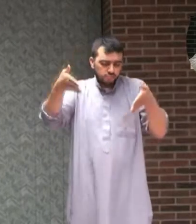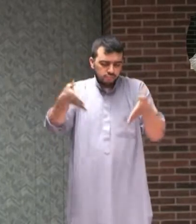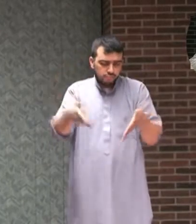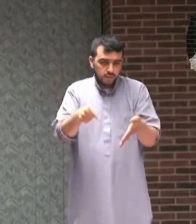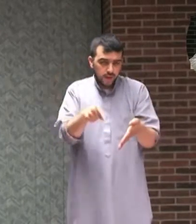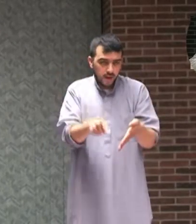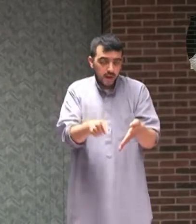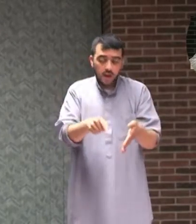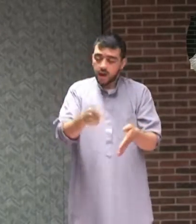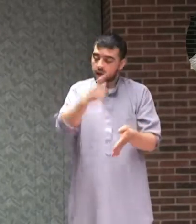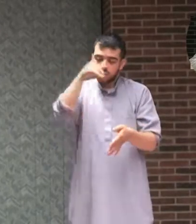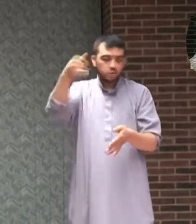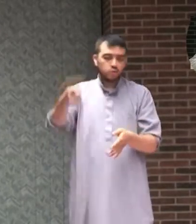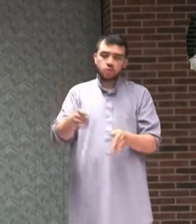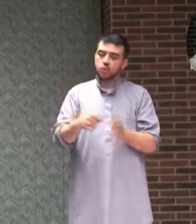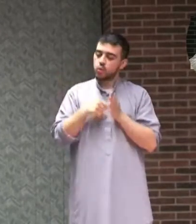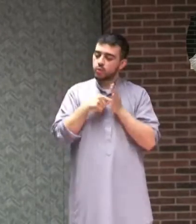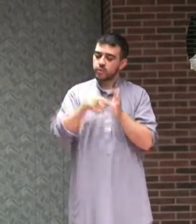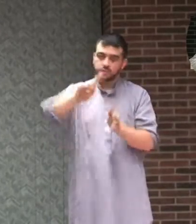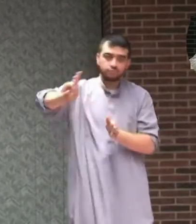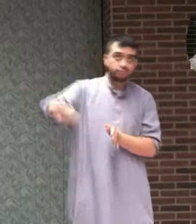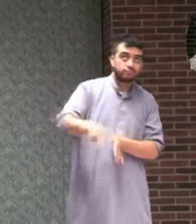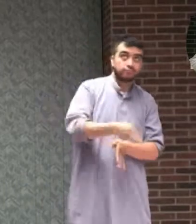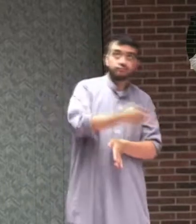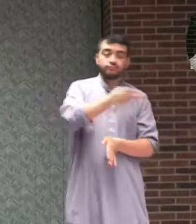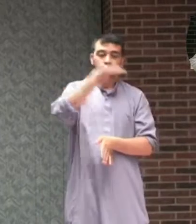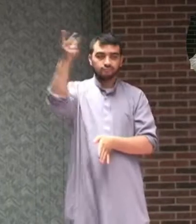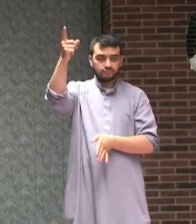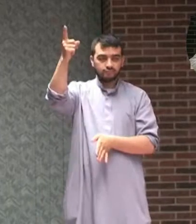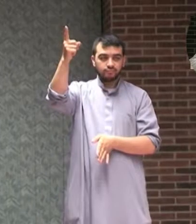Et que vers Allah subhanahu wa ta'ala, il retournera.